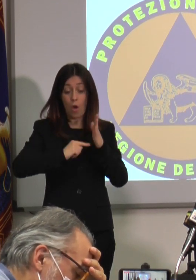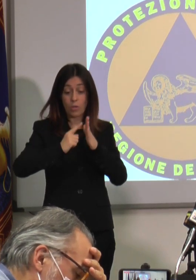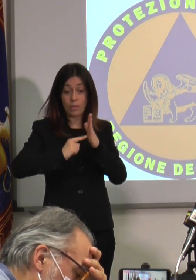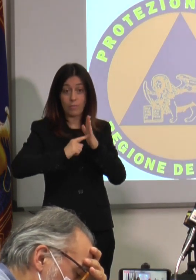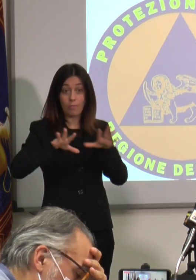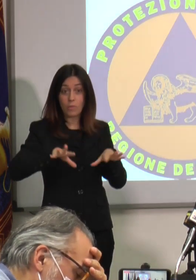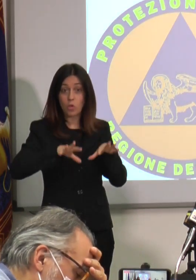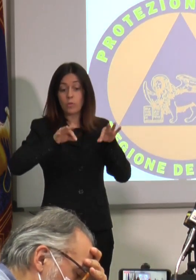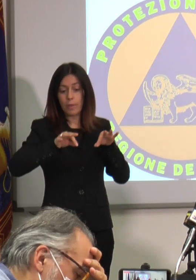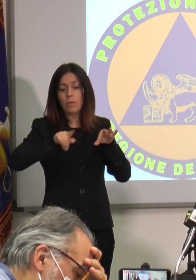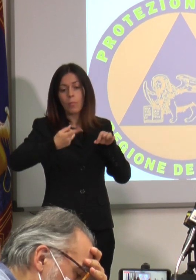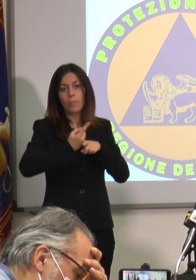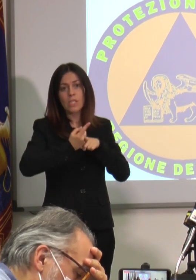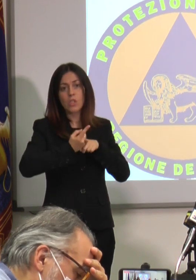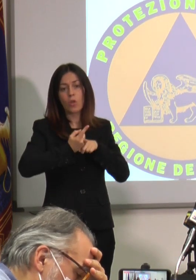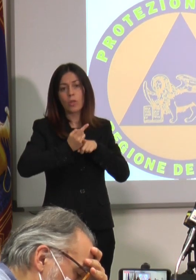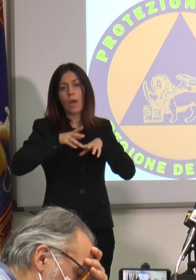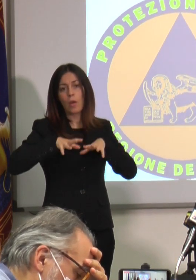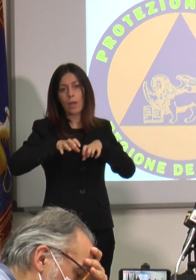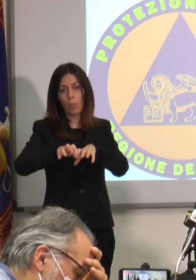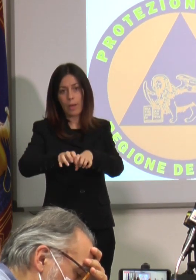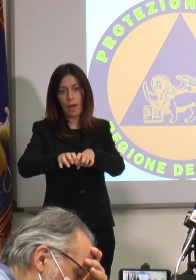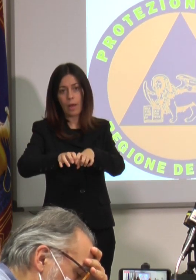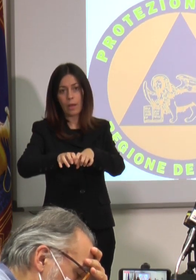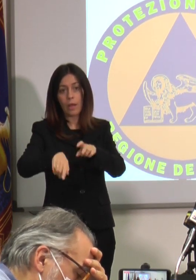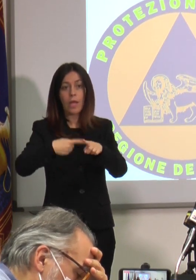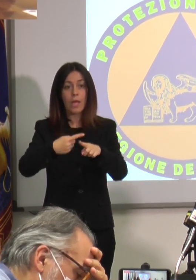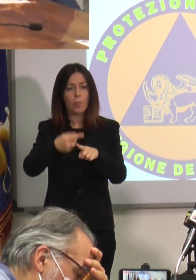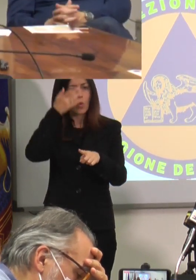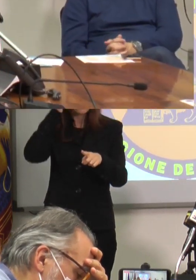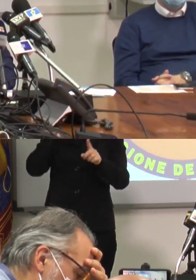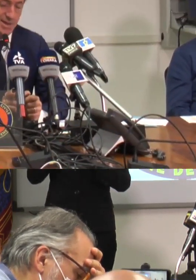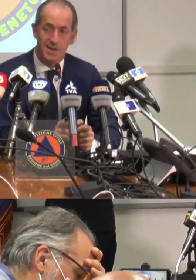e al dramma di non erogarle magari in urgenza a chi ne ha bisogno.